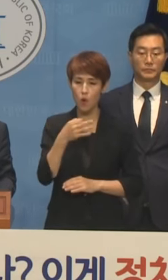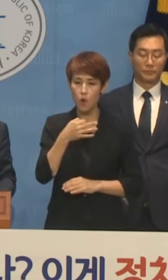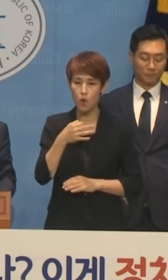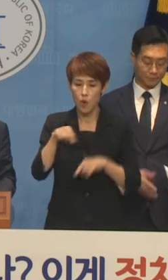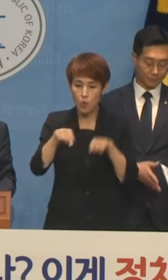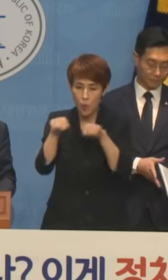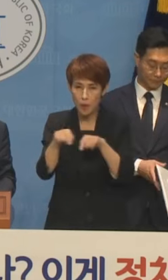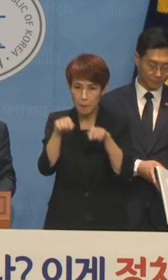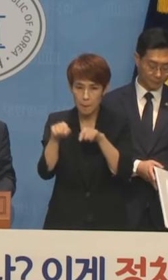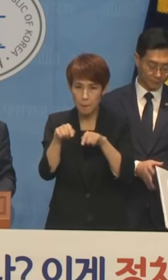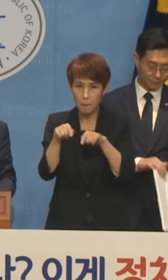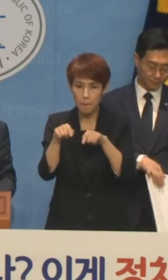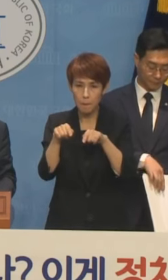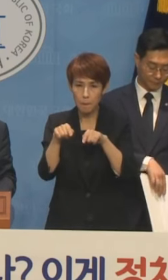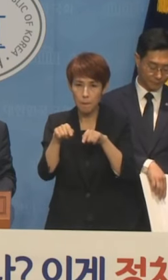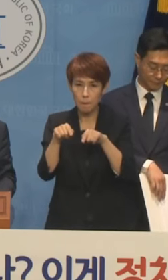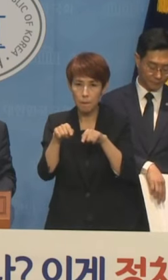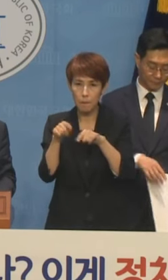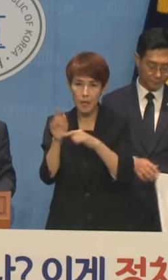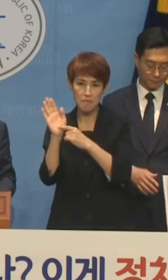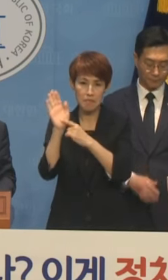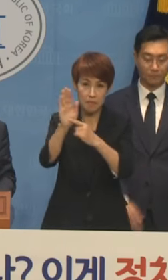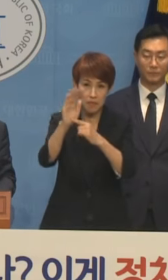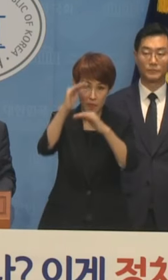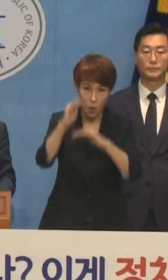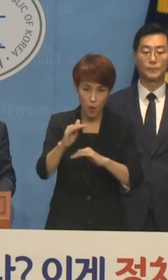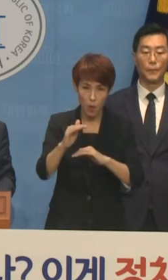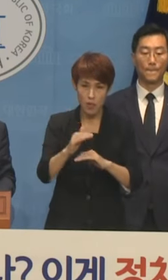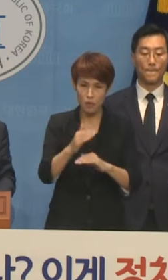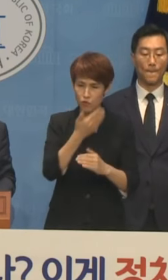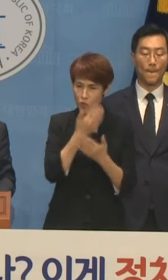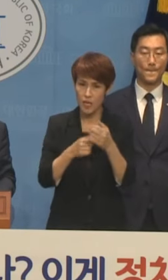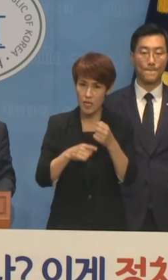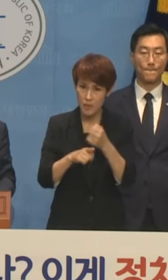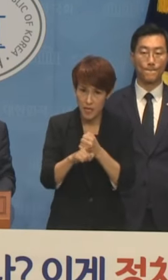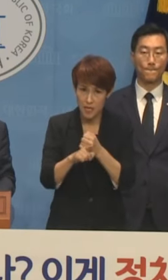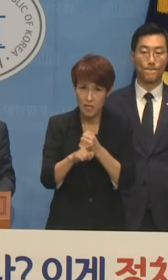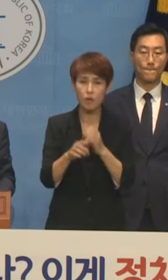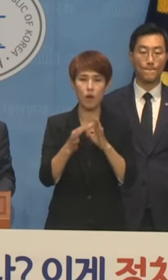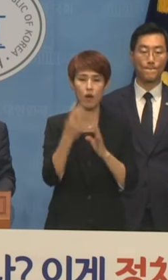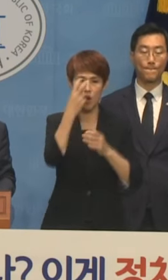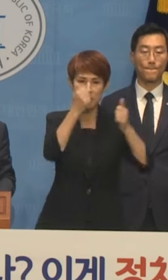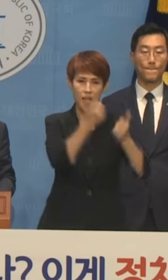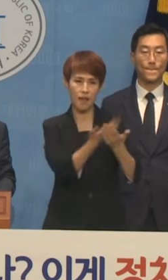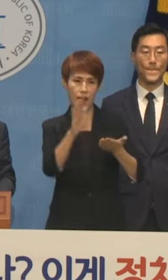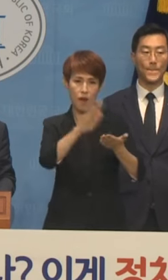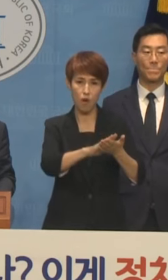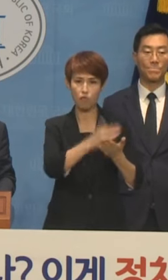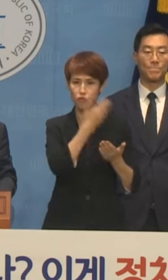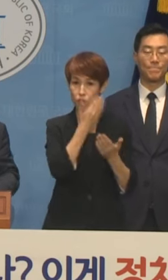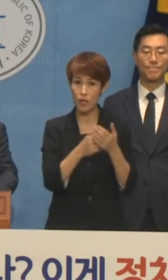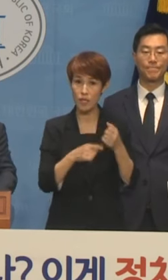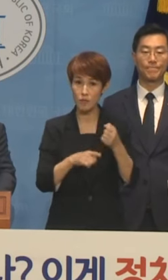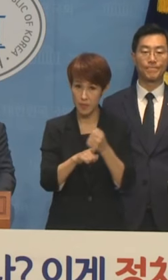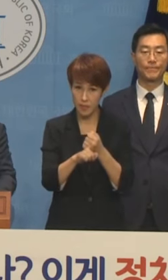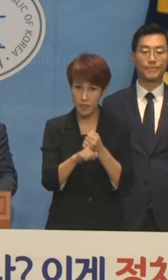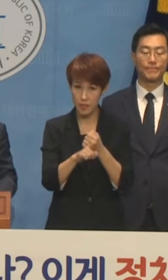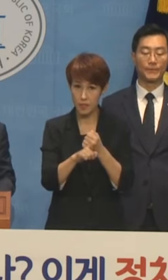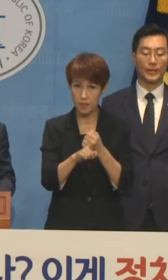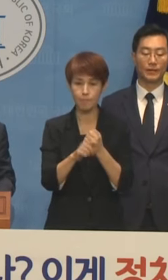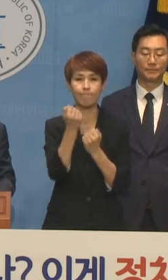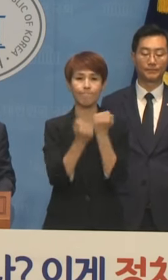대해서, 그리고 이 사건이 얼마나 큰 의미가 있는지, 검찰 개혁 차원에서 어떤 의미가 있는지 간략하게